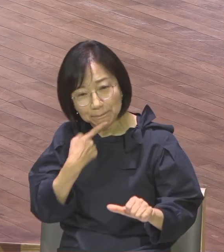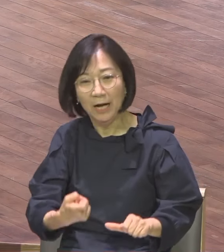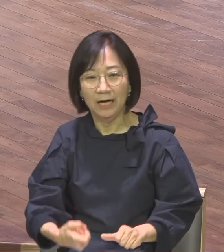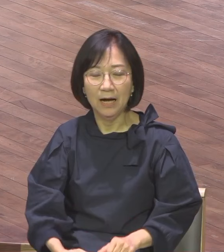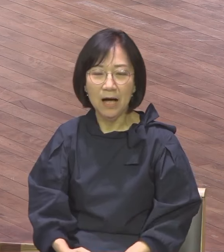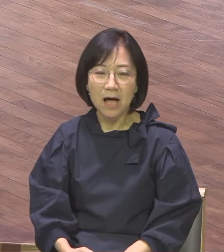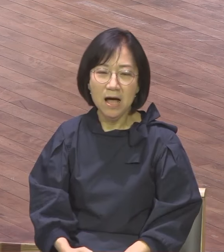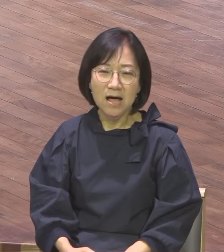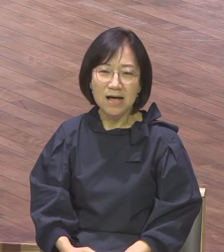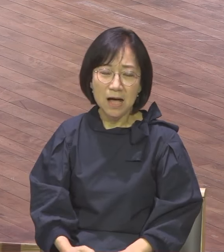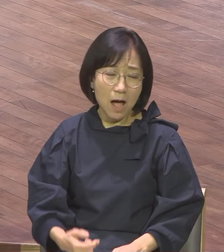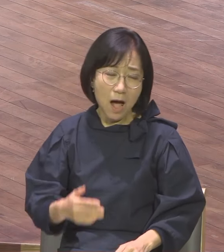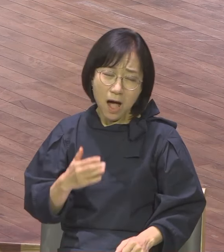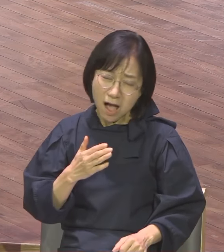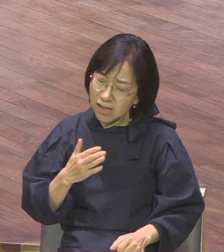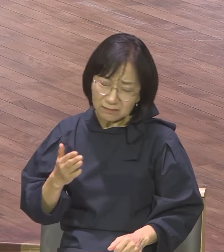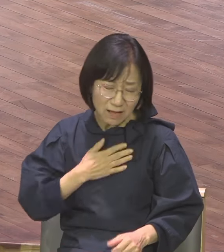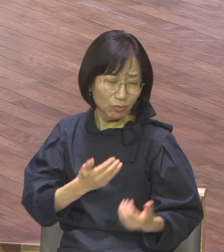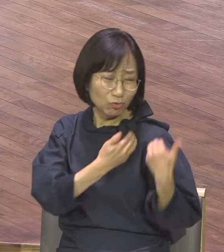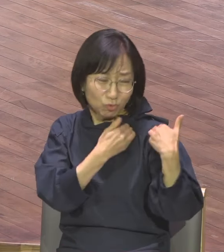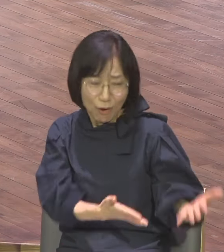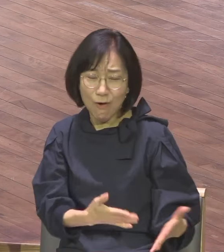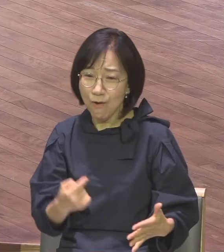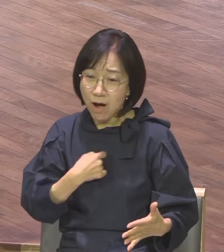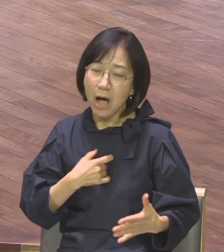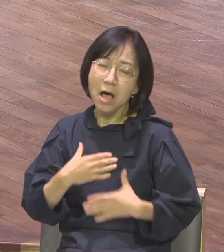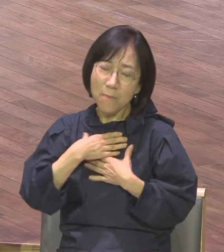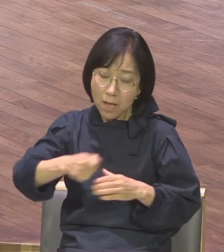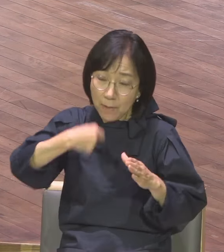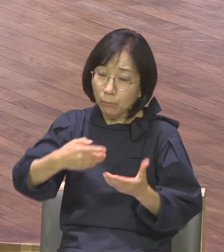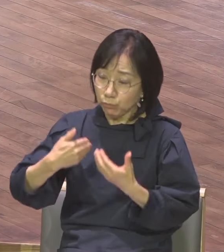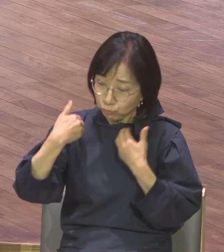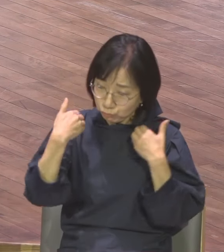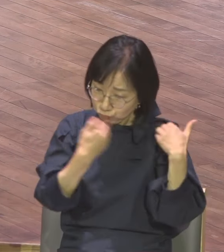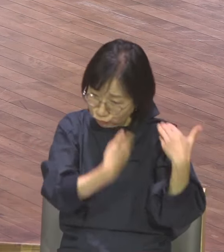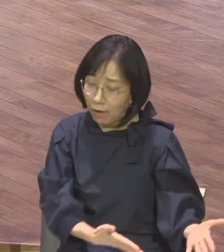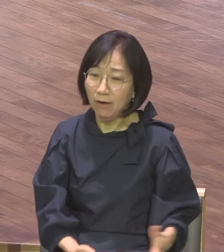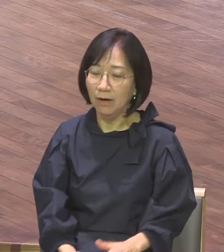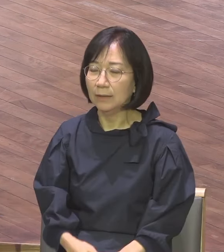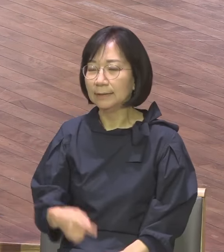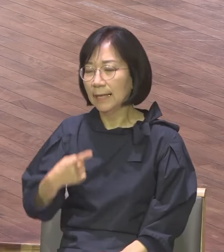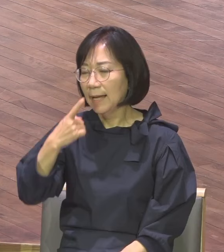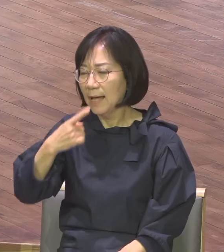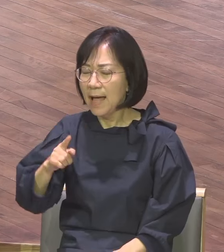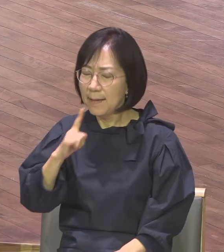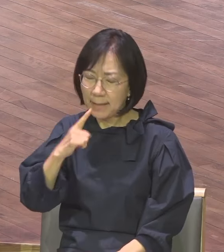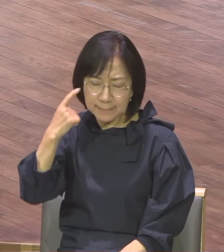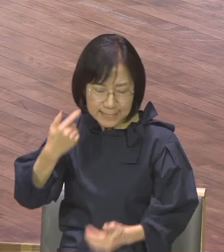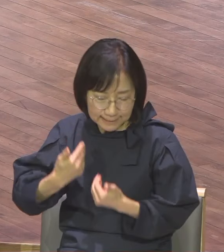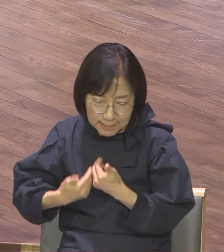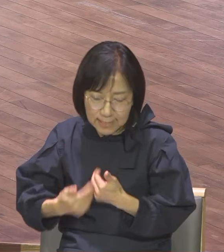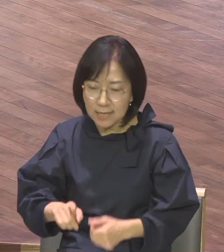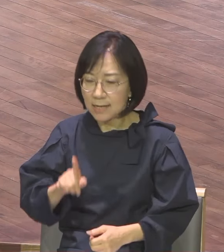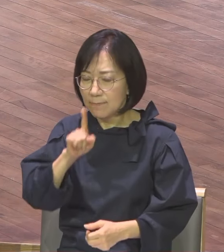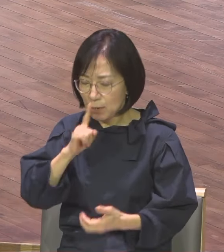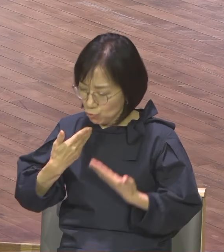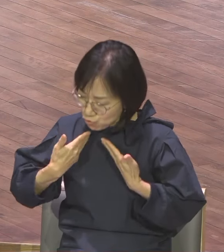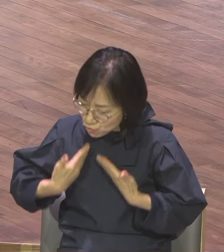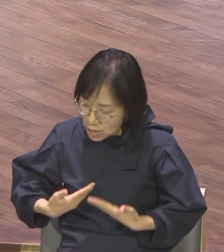그냥 내 모습 이대로 좀 놔두면 좋을 텐데 그거를 말이지. 밥 먹어도 소리 난다 그러지 말하지 마라